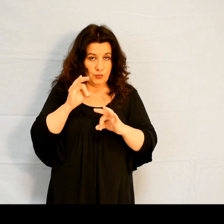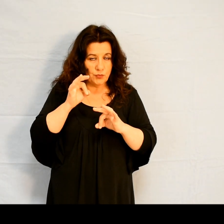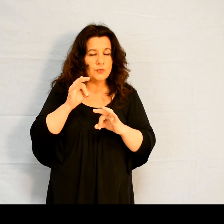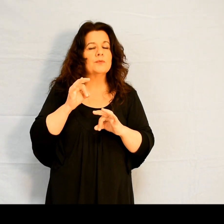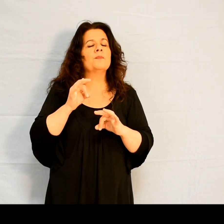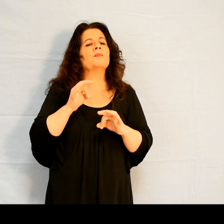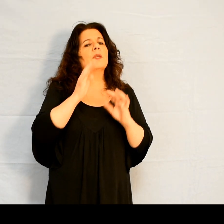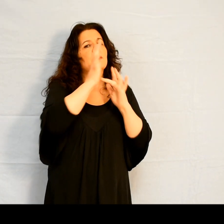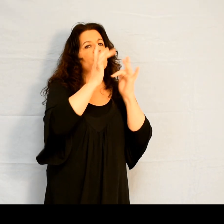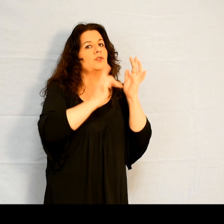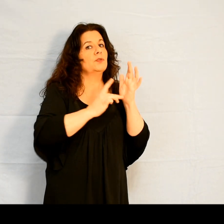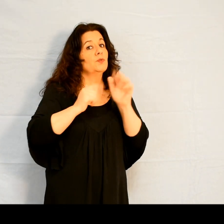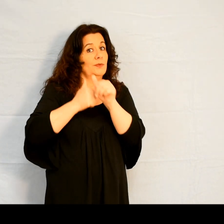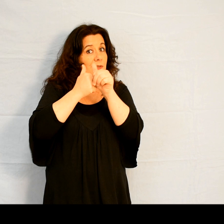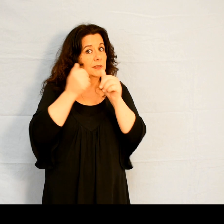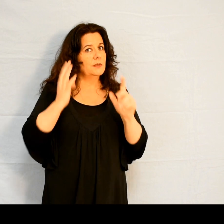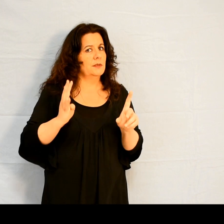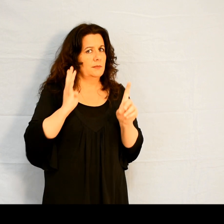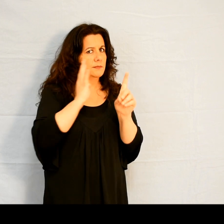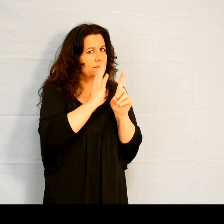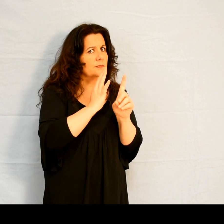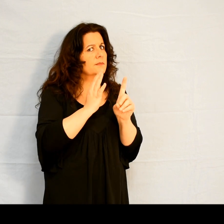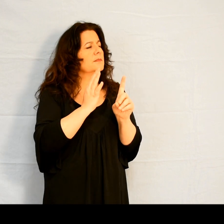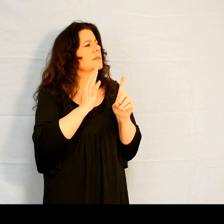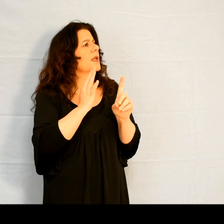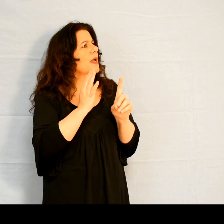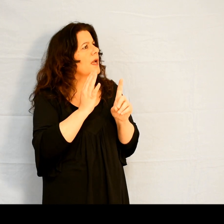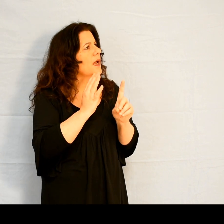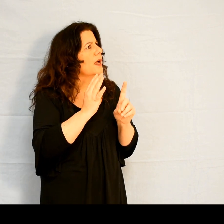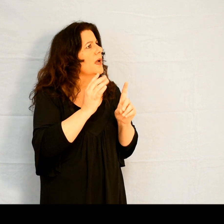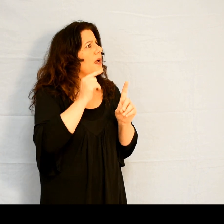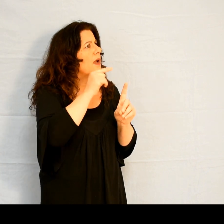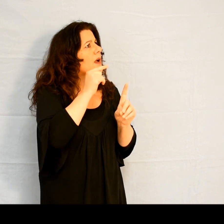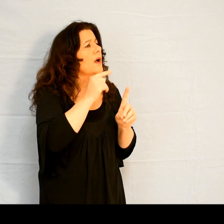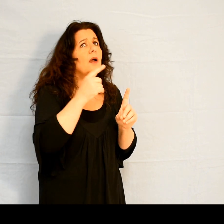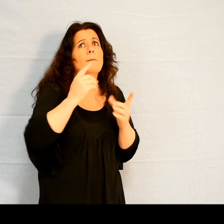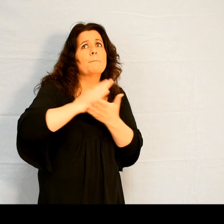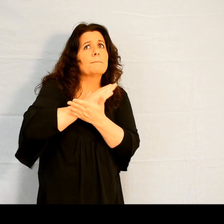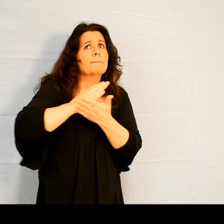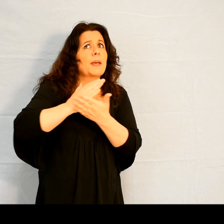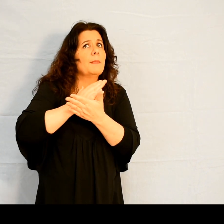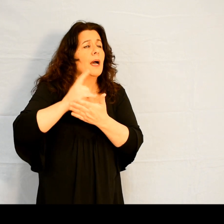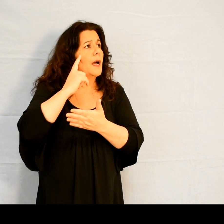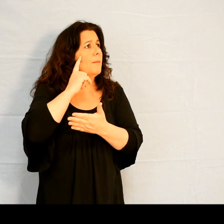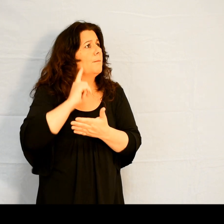Jésus : « Où veux-tu que nous te fassions la préparation pour manger la Pâque ?»